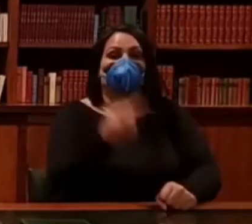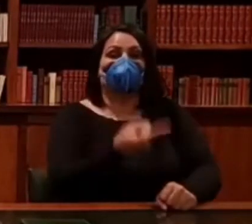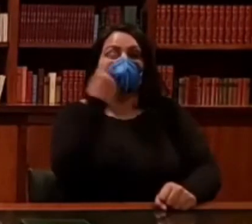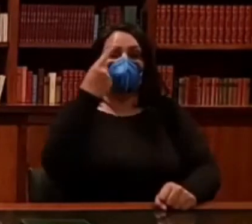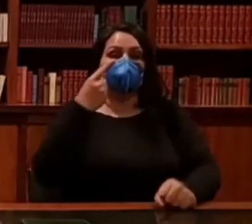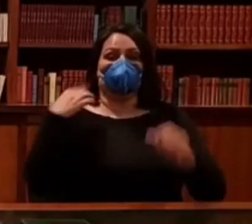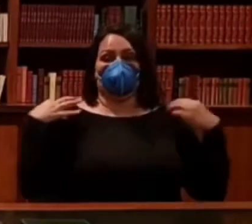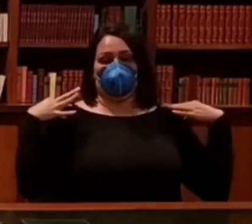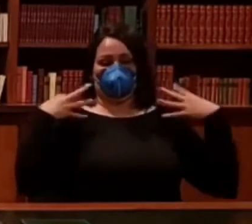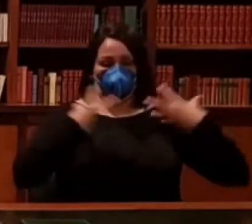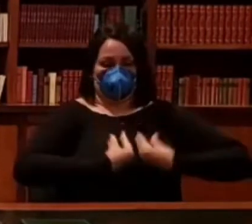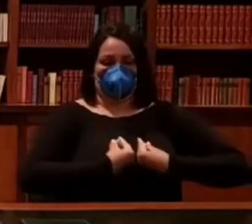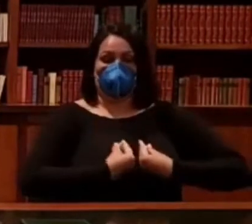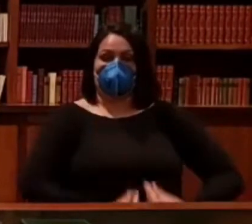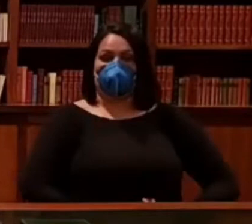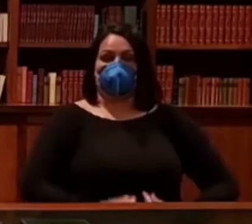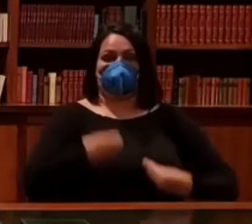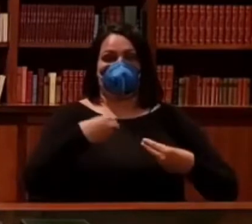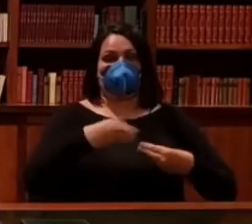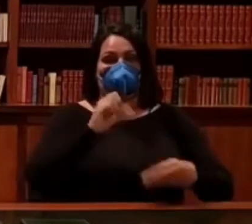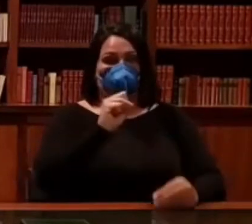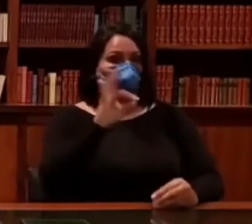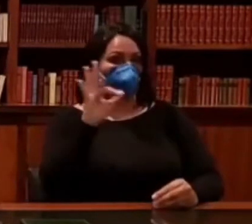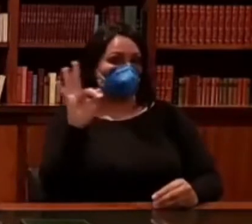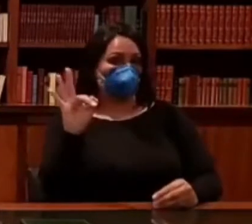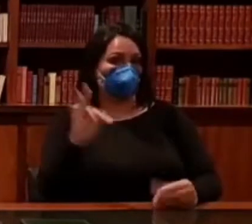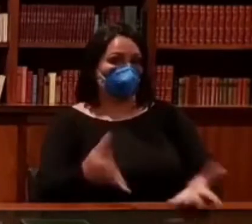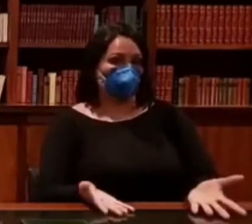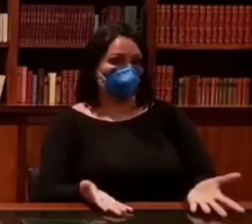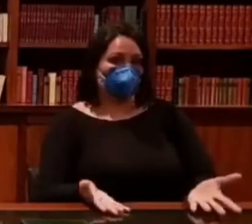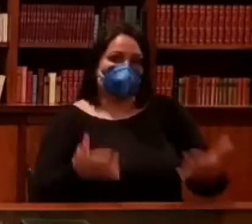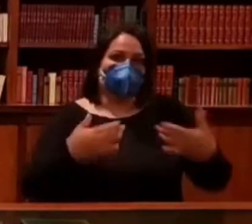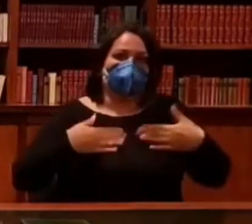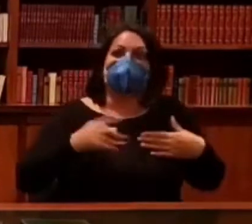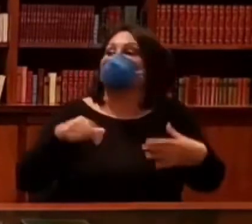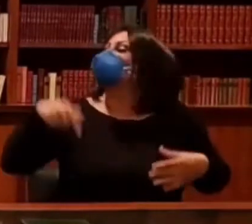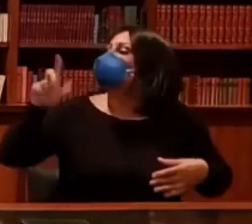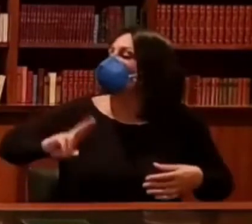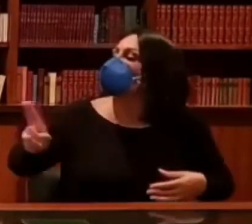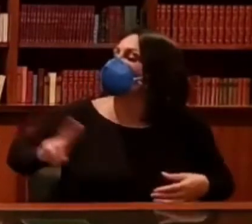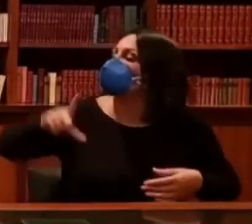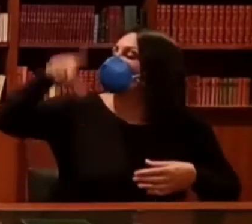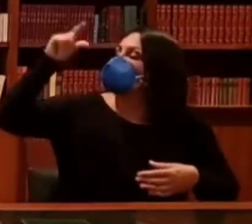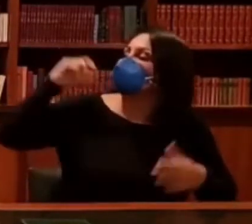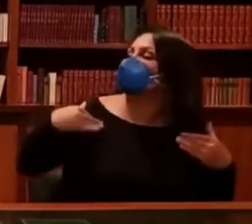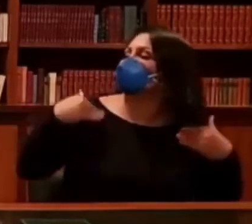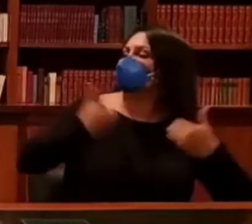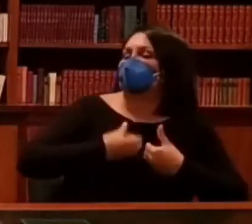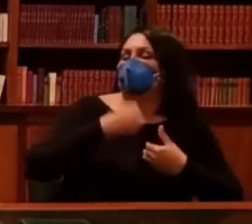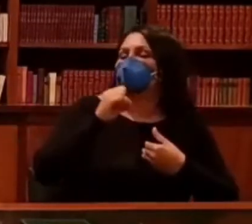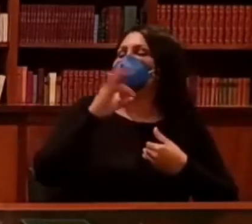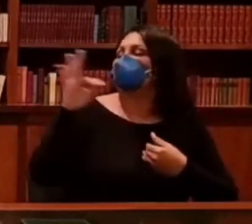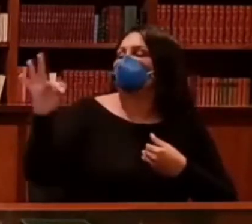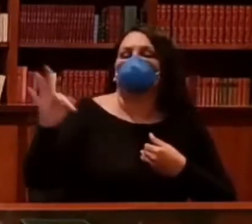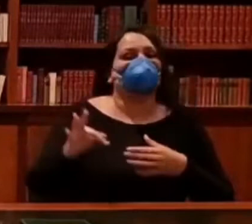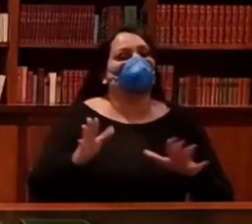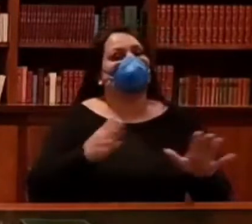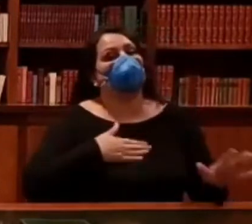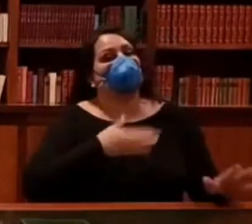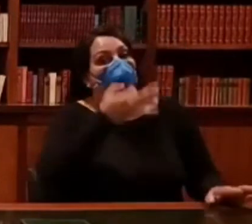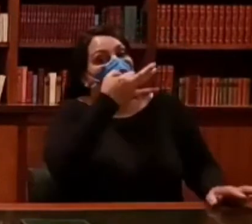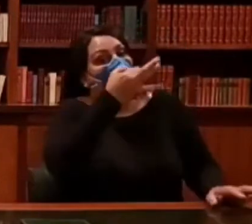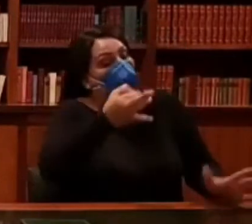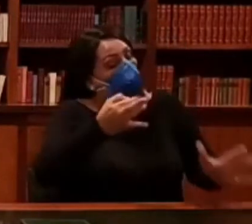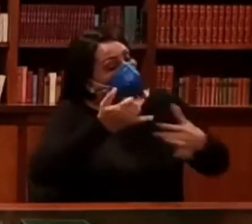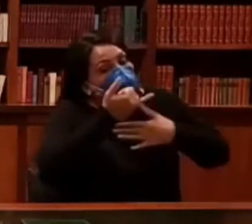outro o ano que vem. A quem vai ser? Me desculpa que a indicação é minha. Tá? Você pode ter a tua opinião, sugerir à